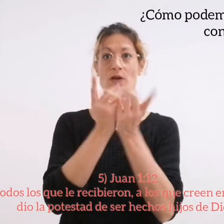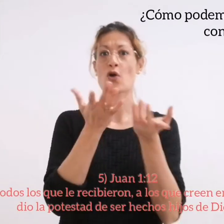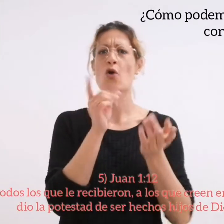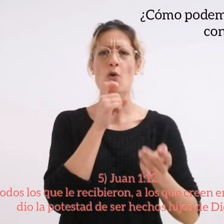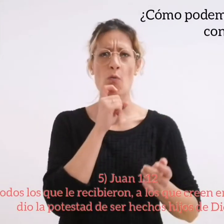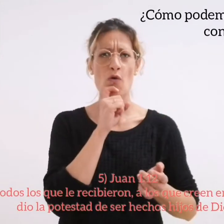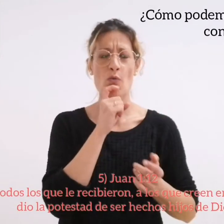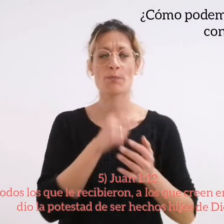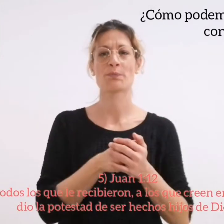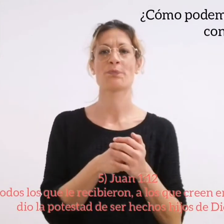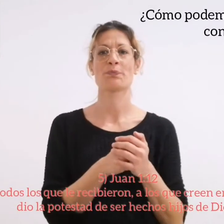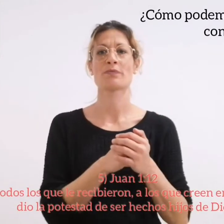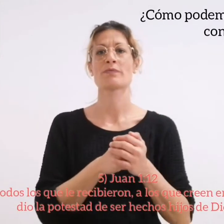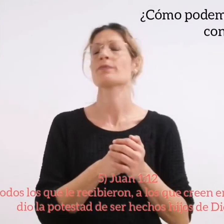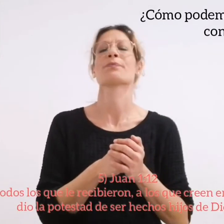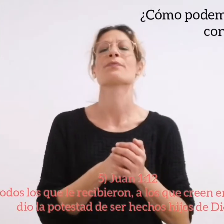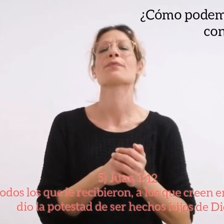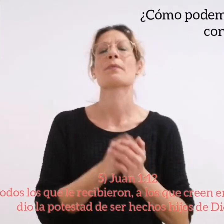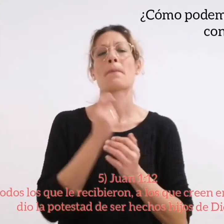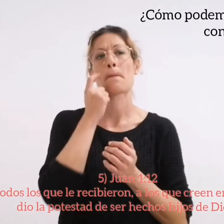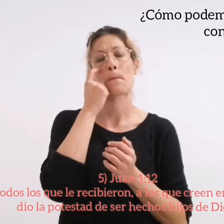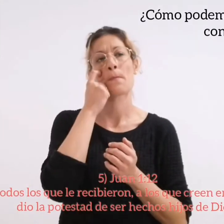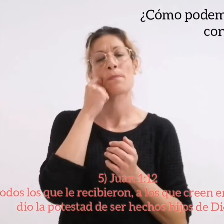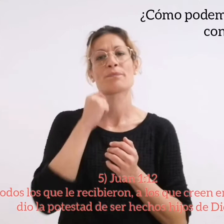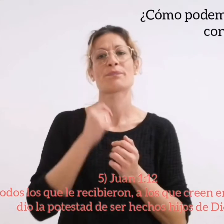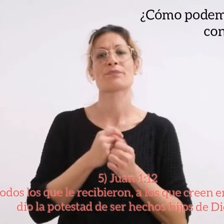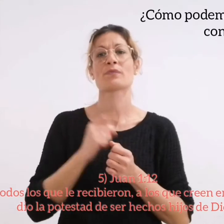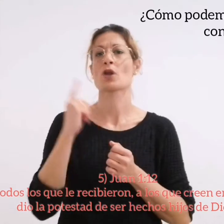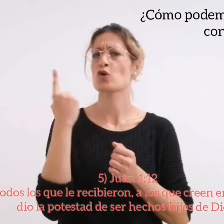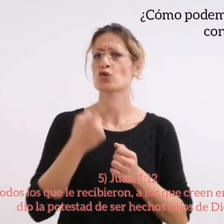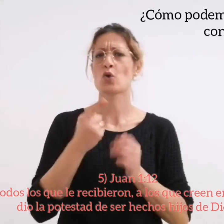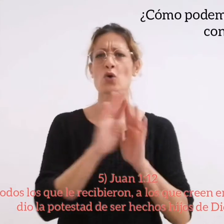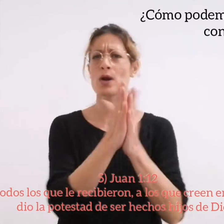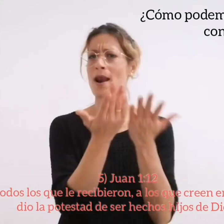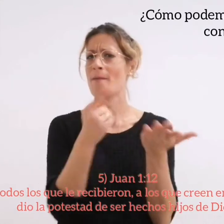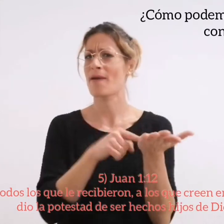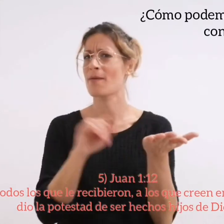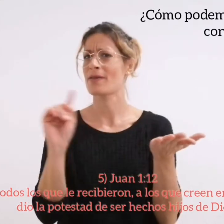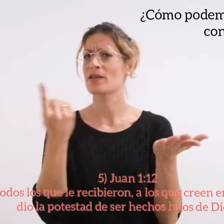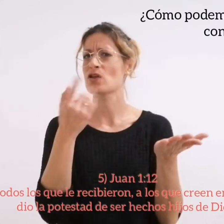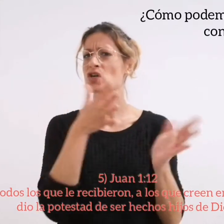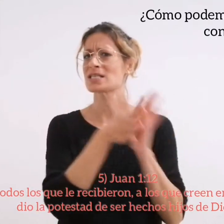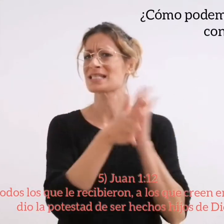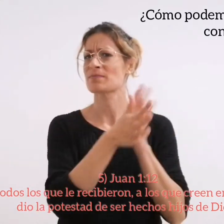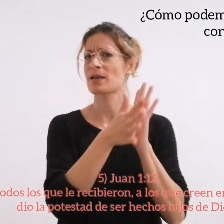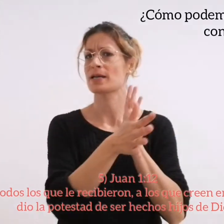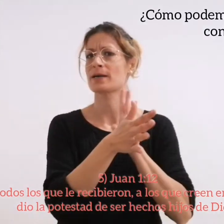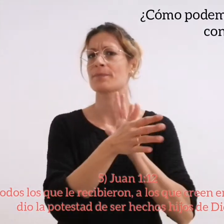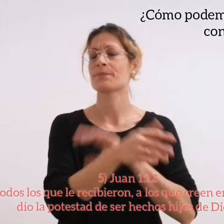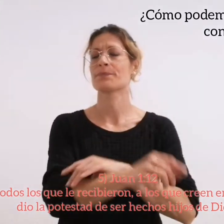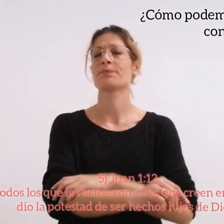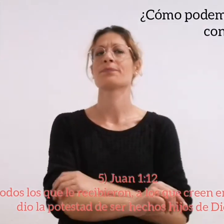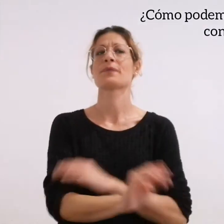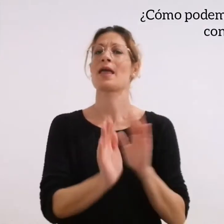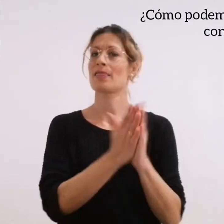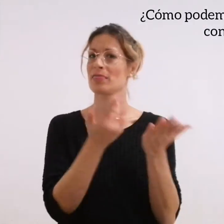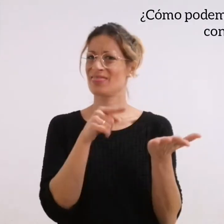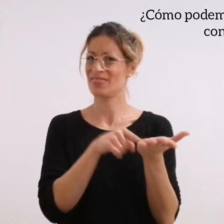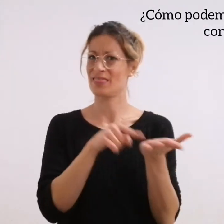Solo la palabra de Dios nos está explicando esta bendición. Y dice que el Evangelio es un don de